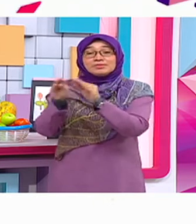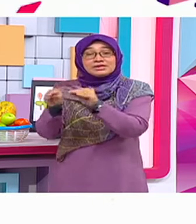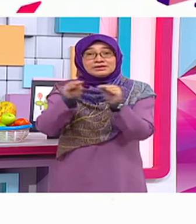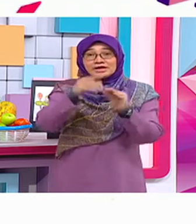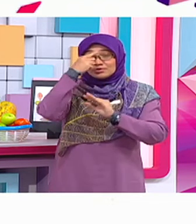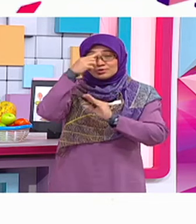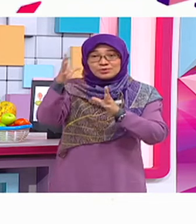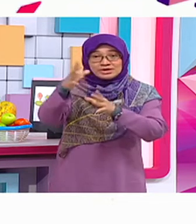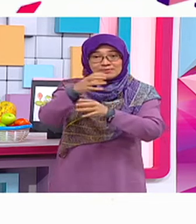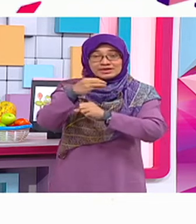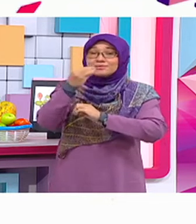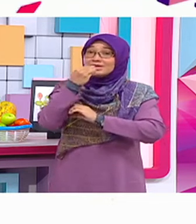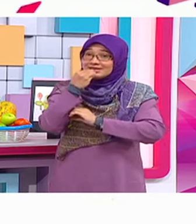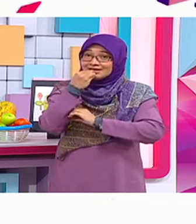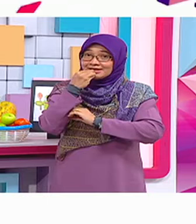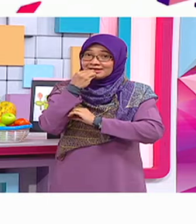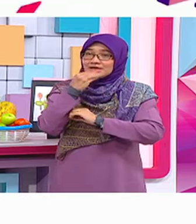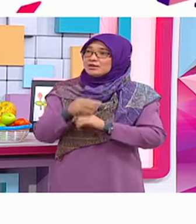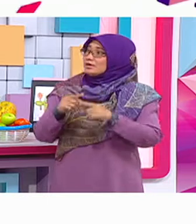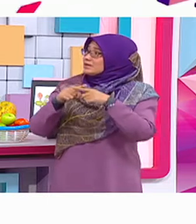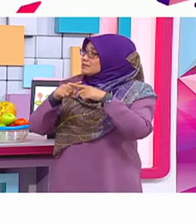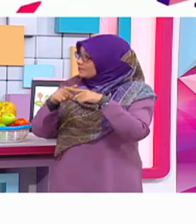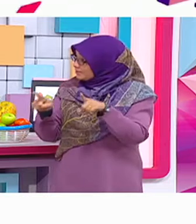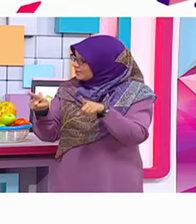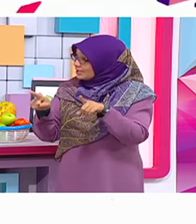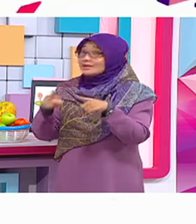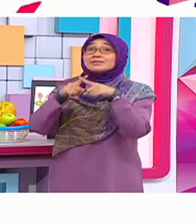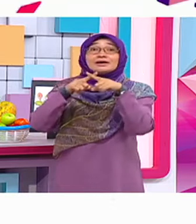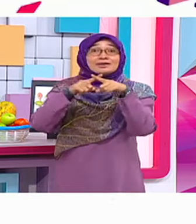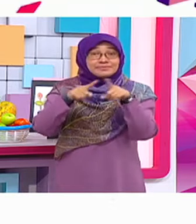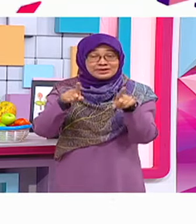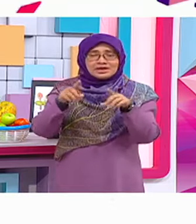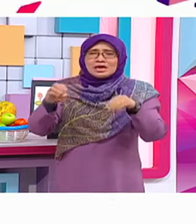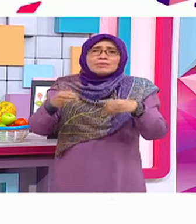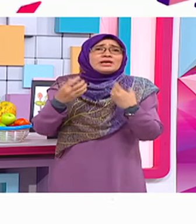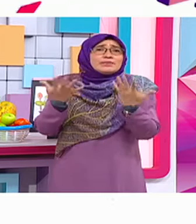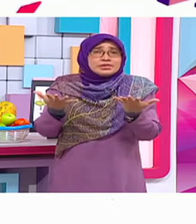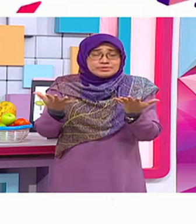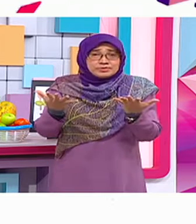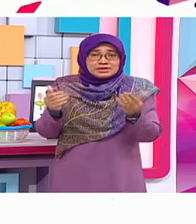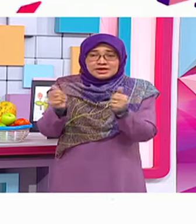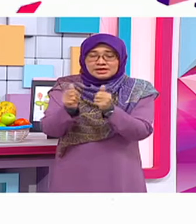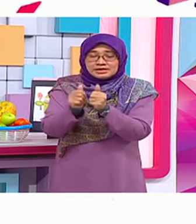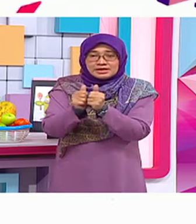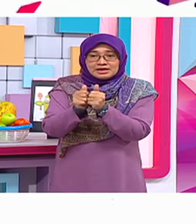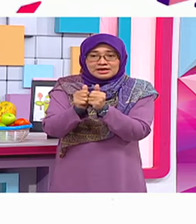bergerak untuk mendapatkan makanan Oke tapi tapi bagaimana pula dengan